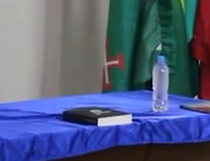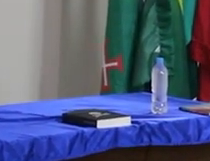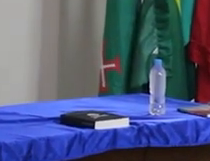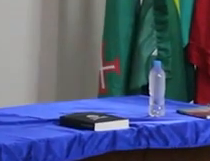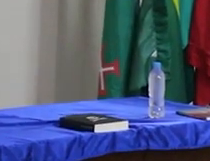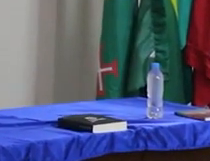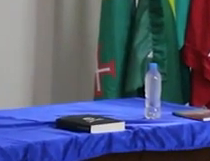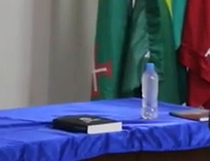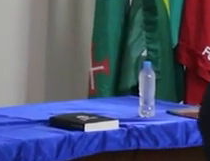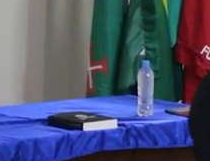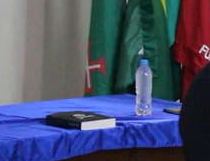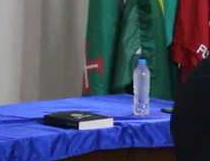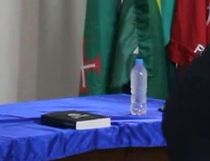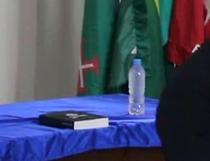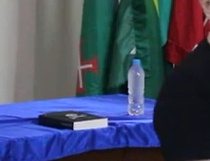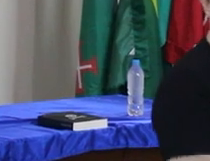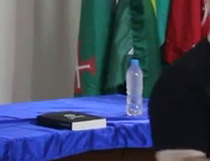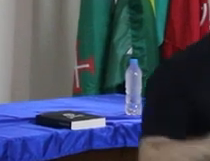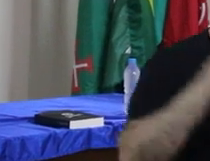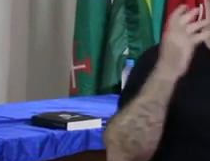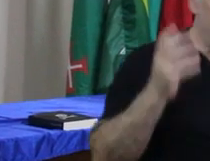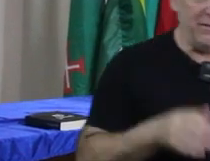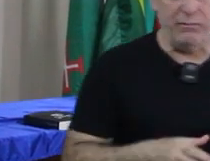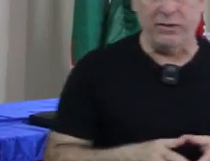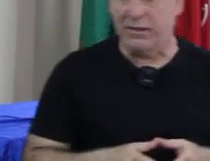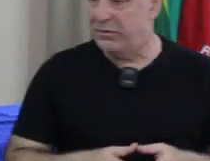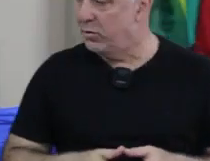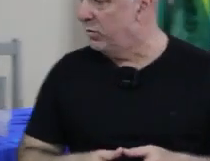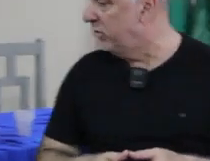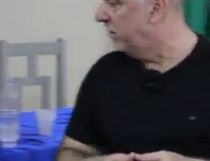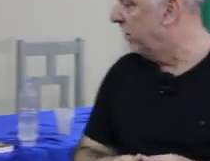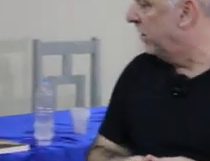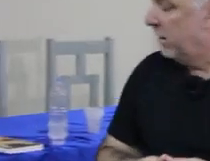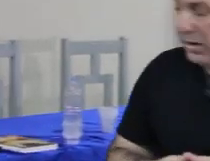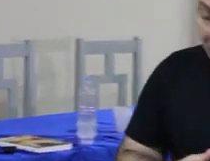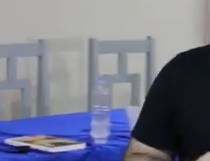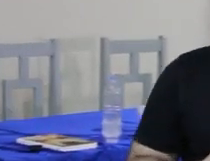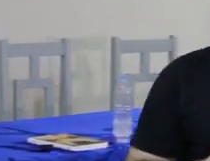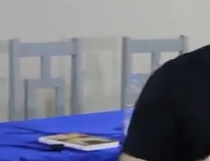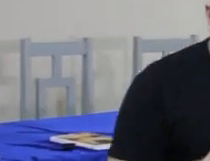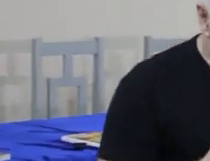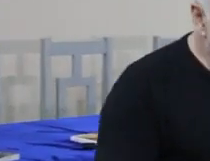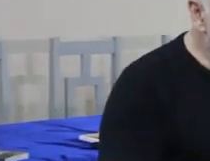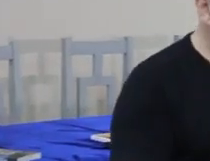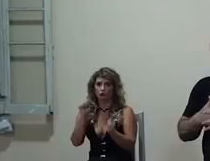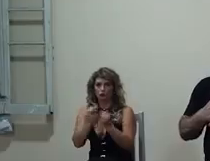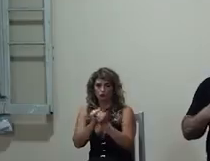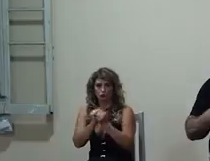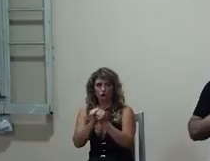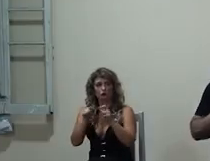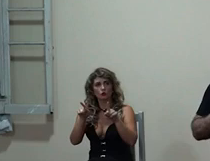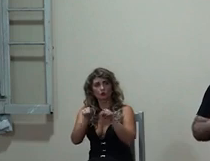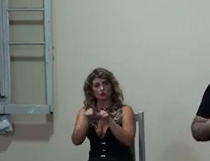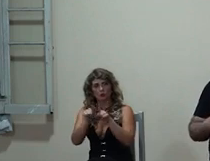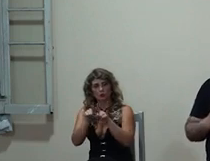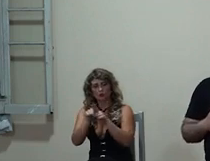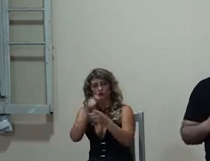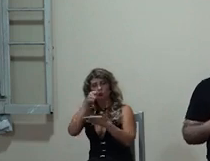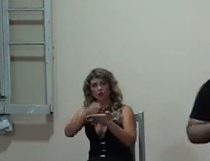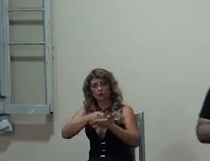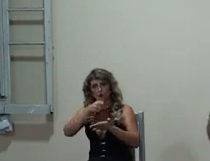pessoa muito importante para o meu trabalho aqui em Paranaguá, fizemos coisas importantes juntos. E eu quero